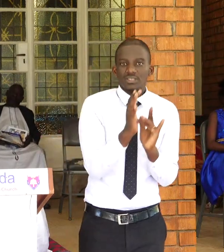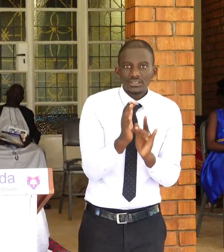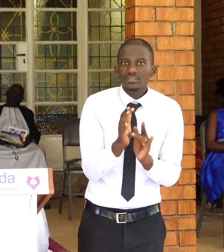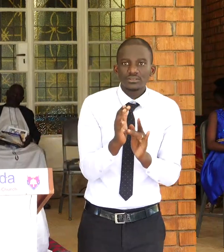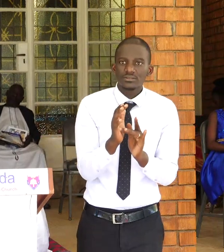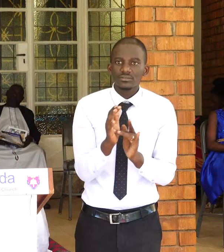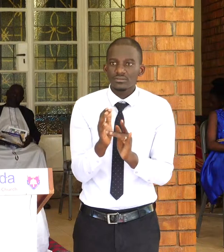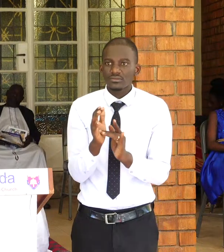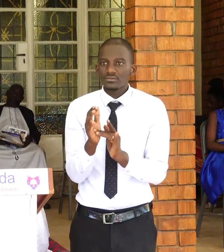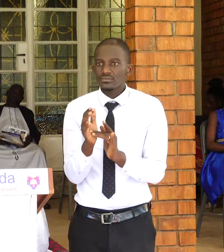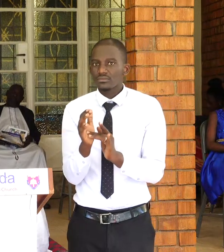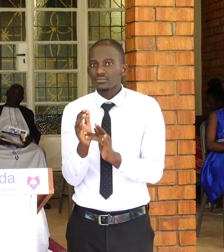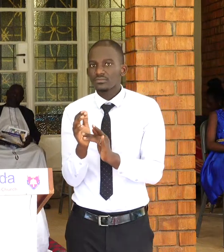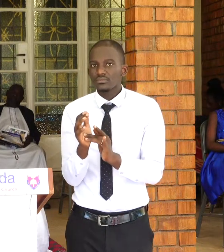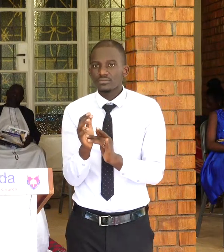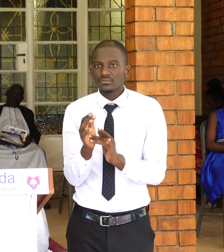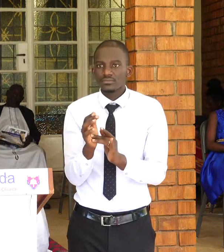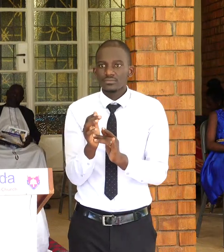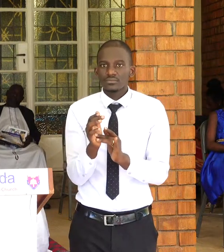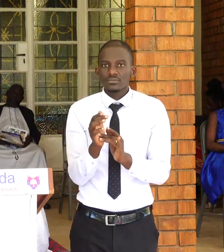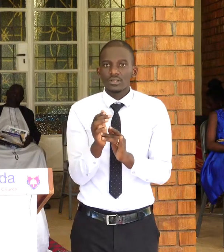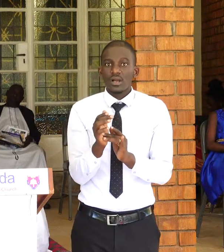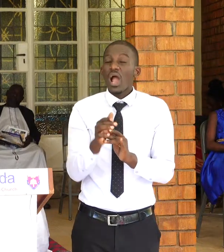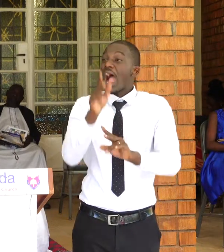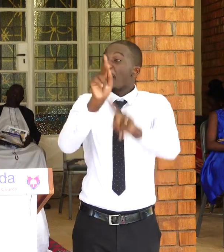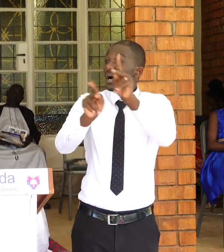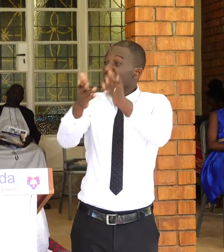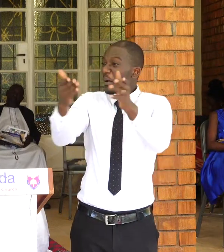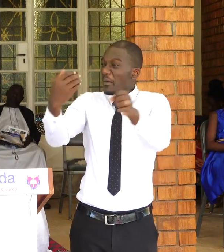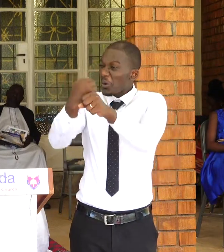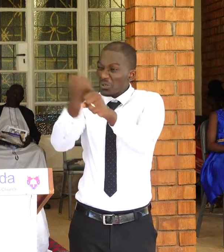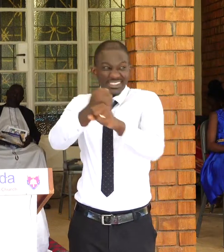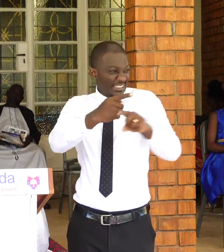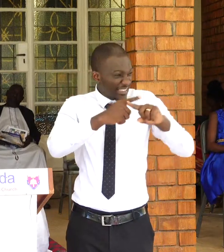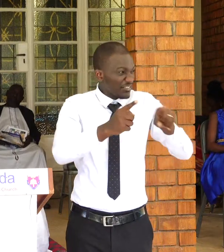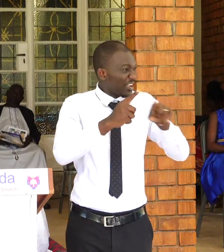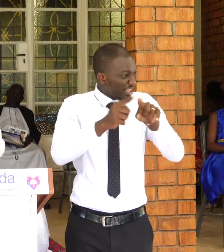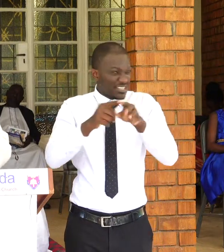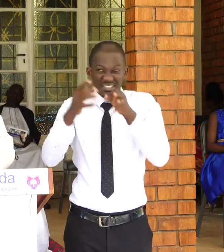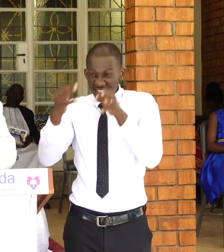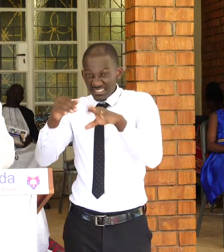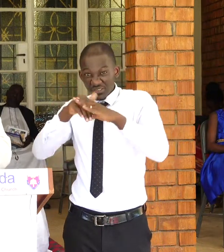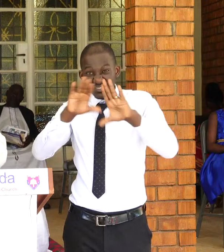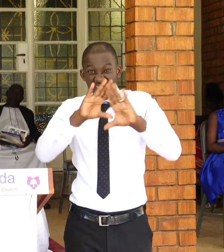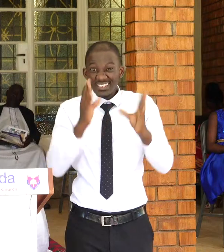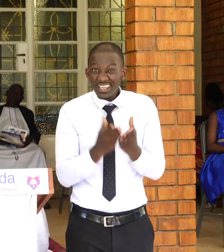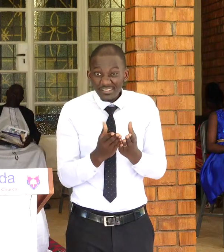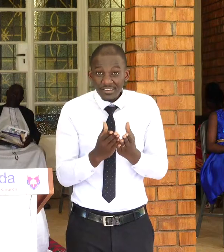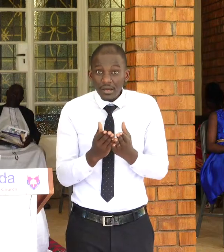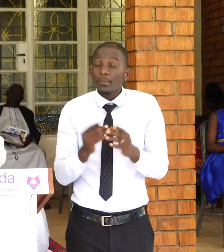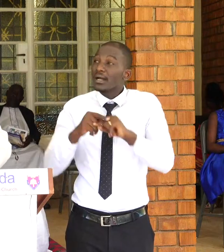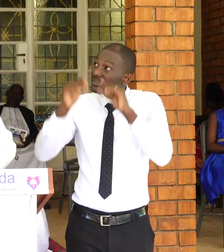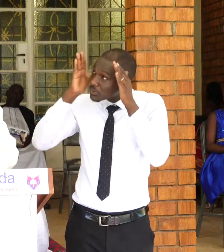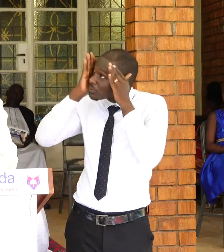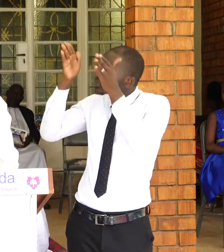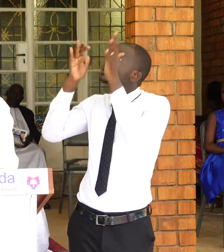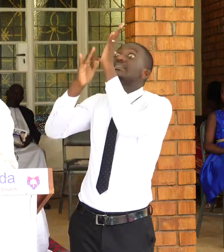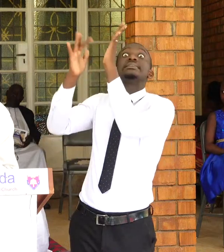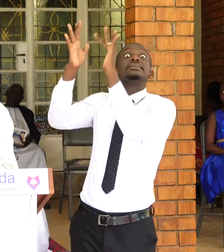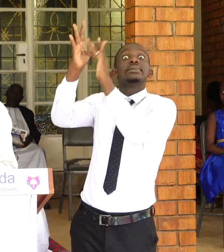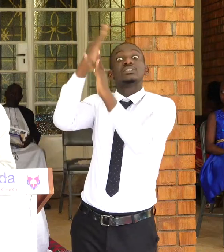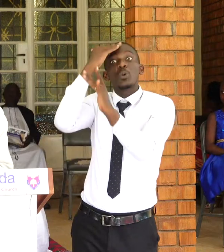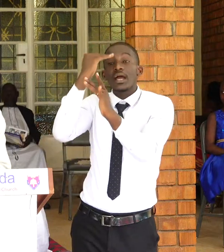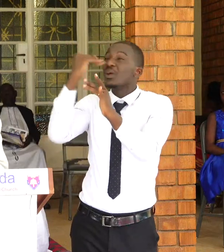gajje ku baani, ku bantu abo abakoze ebintu eby'amaanyi nga bali ku nsi kuno ogateke ku Yesu kubanga